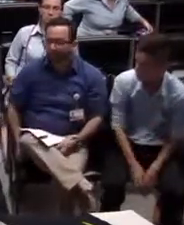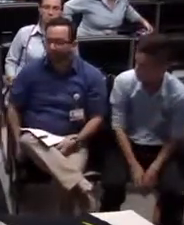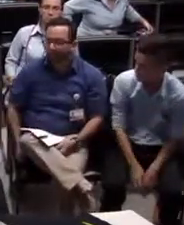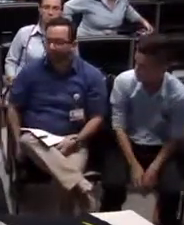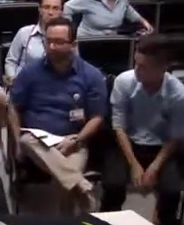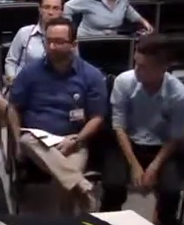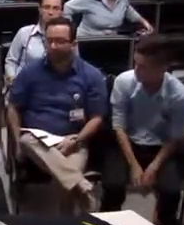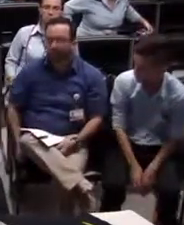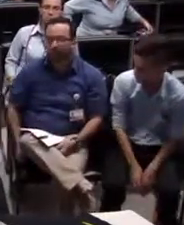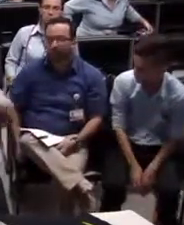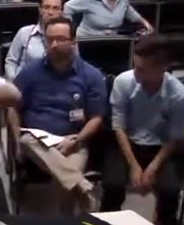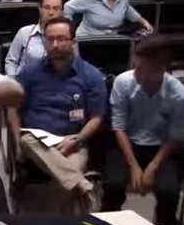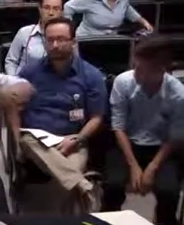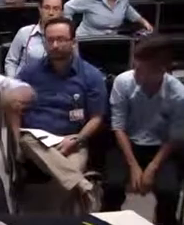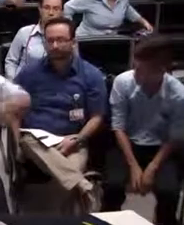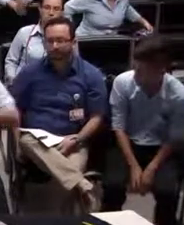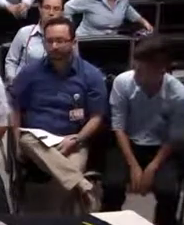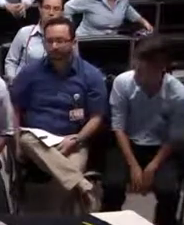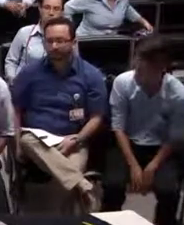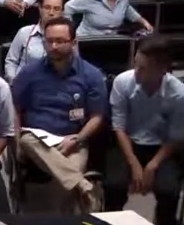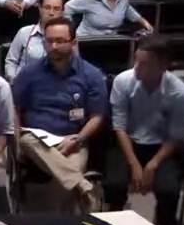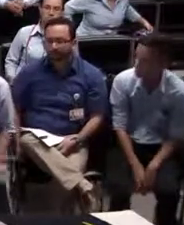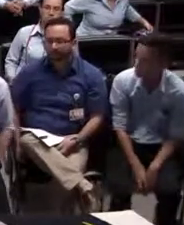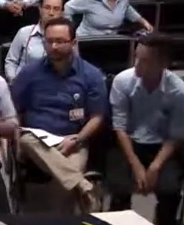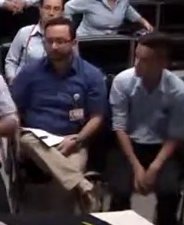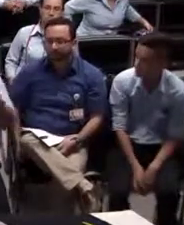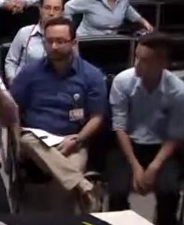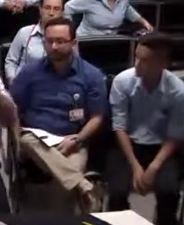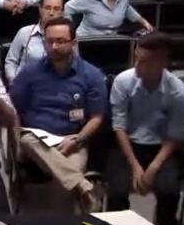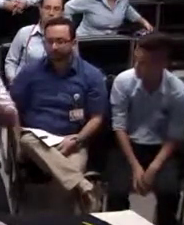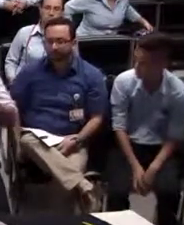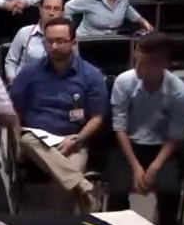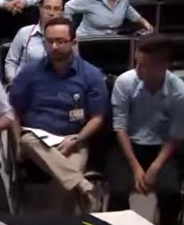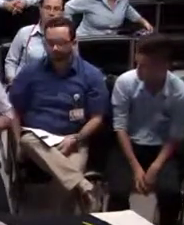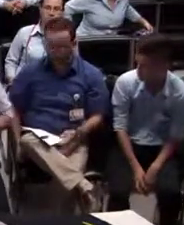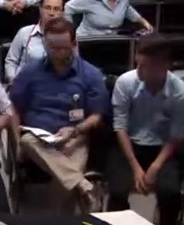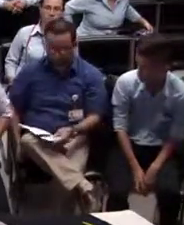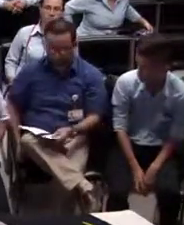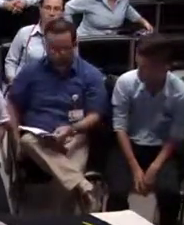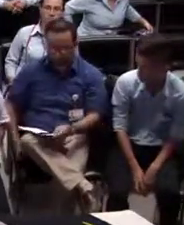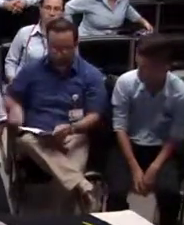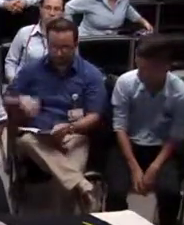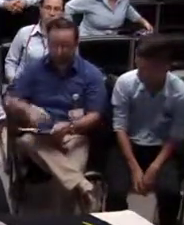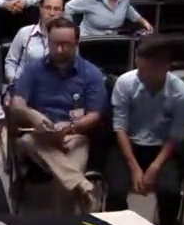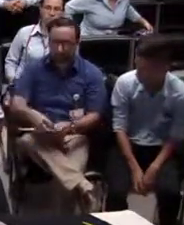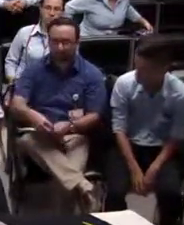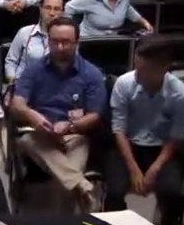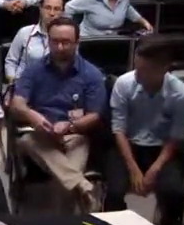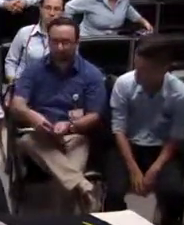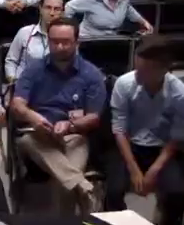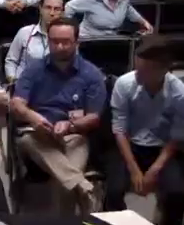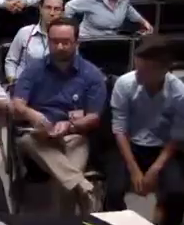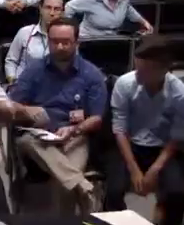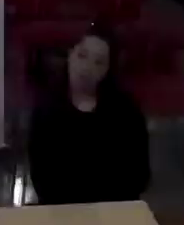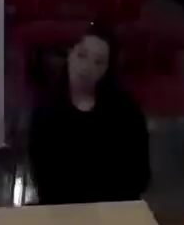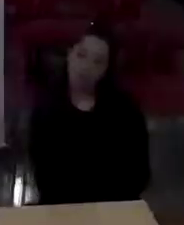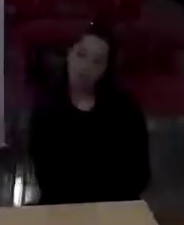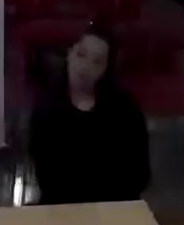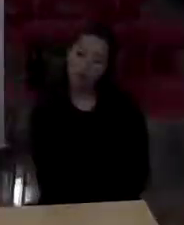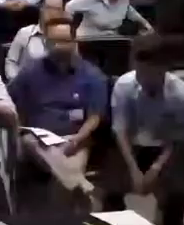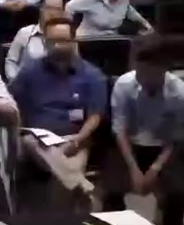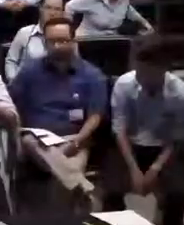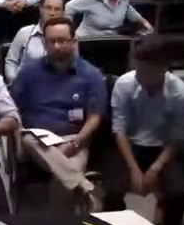ya que la persona oyente pues está rodeada de más personas oyentes, mientras que en el mundo de las personas sordas nosotros somos más visuales,